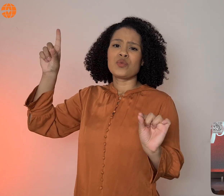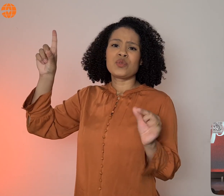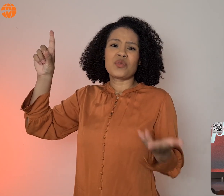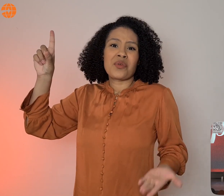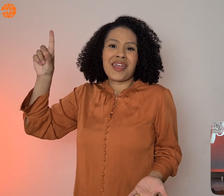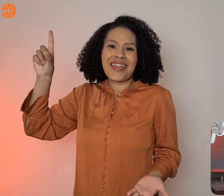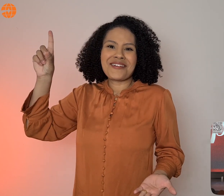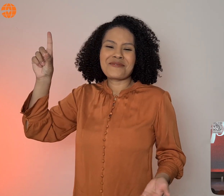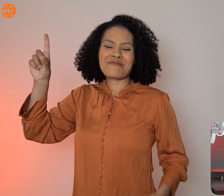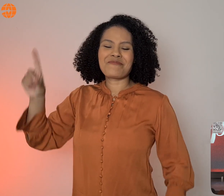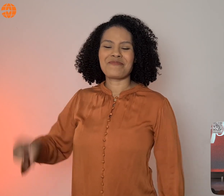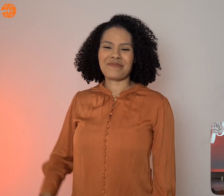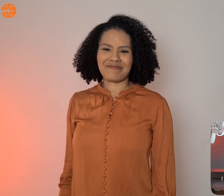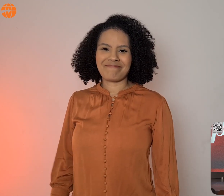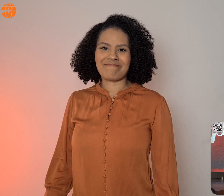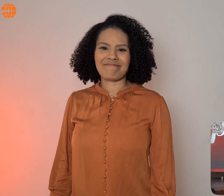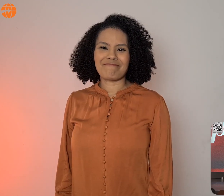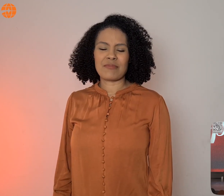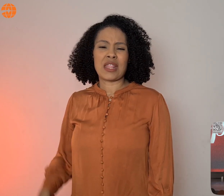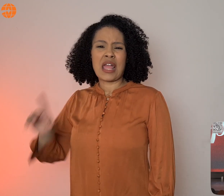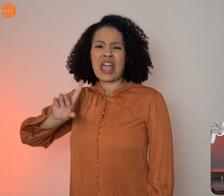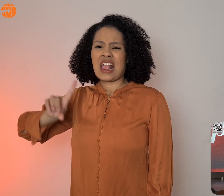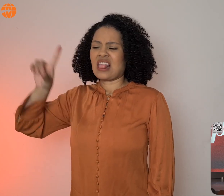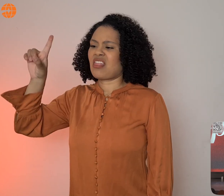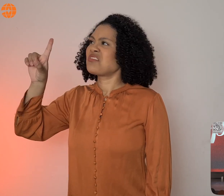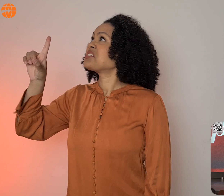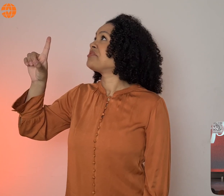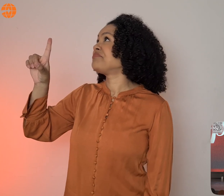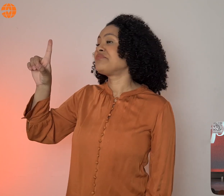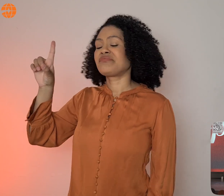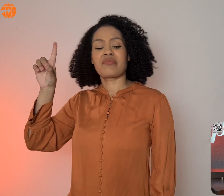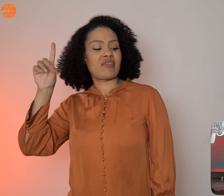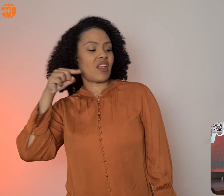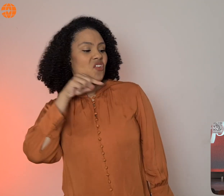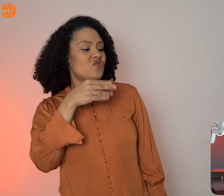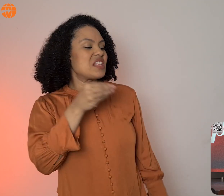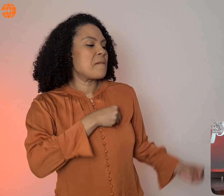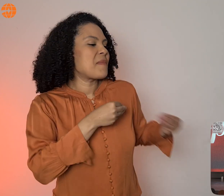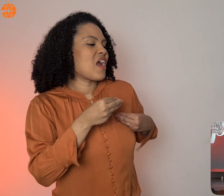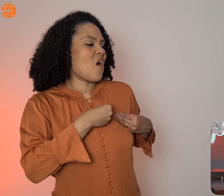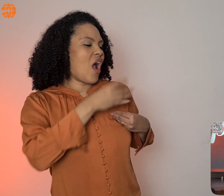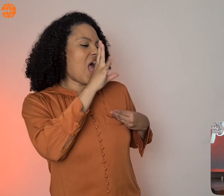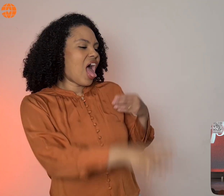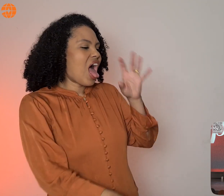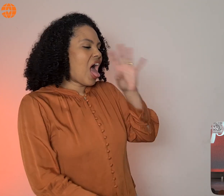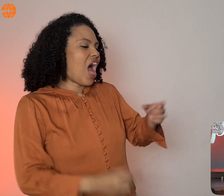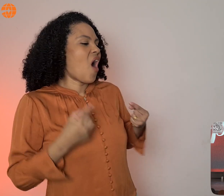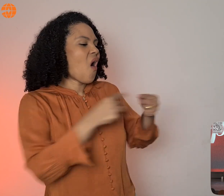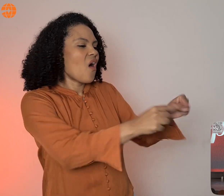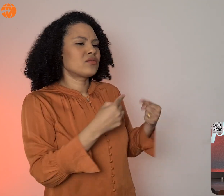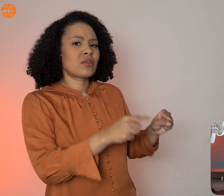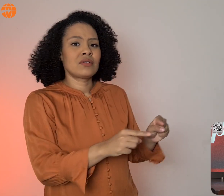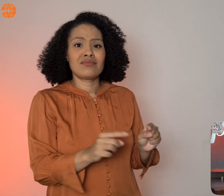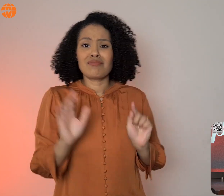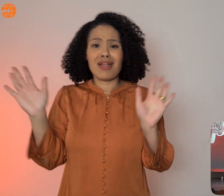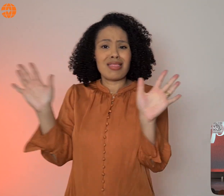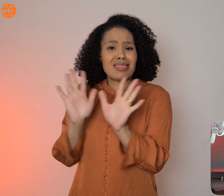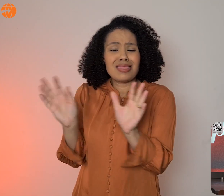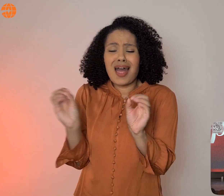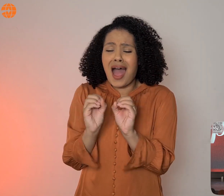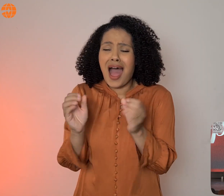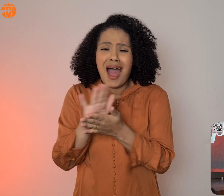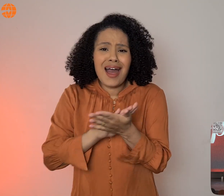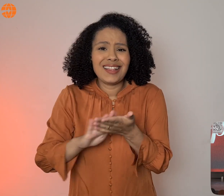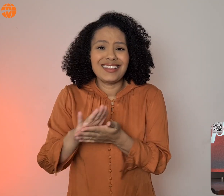to our sins, nor repay us according to our iniquities. Ele não nos paga de acordo com os nossos pecados e nem mesmo de acordo com as